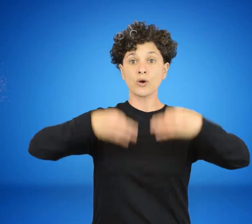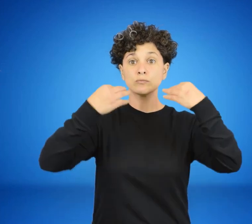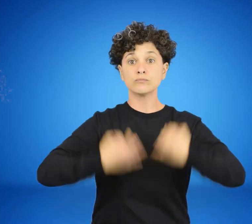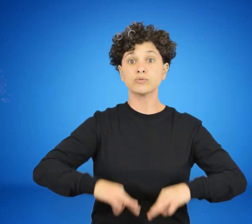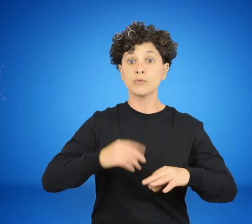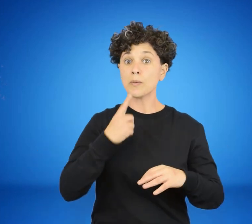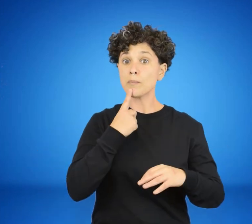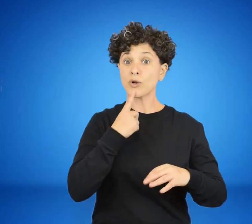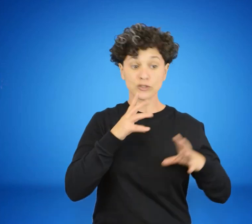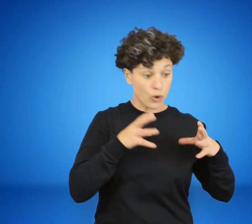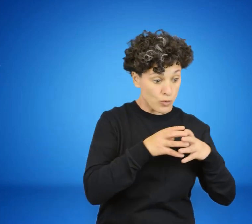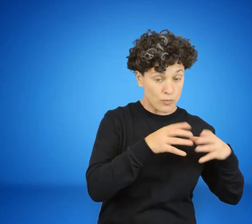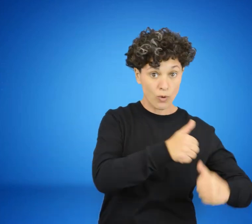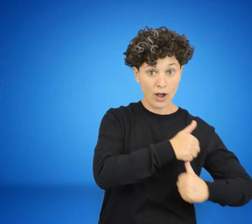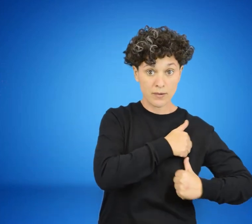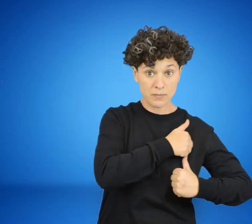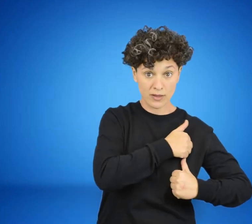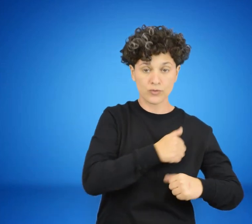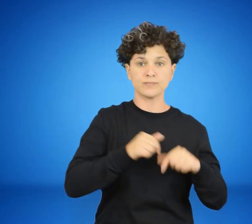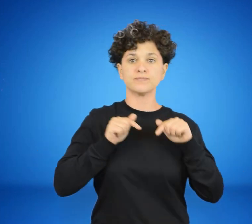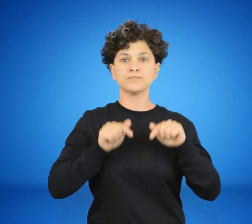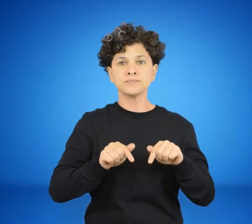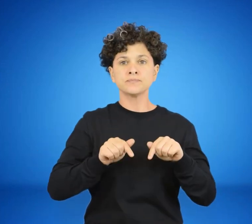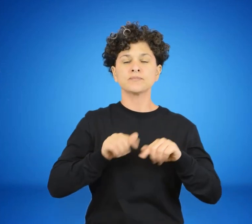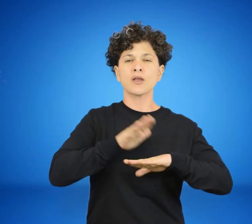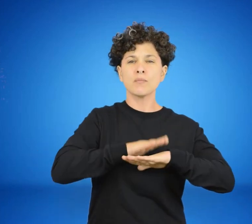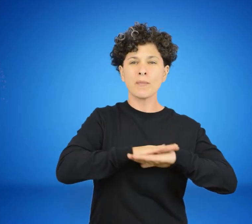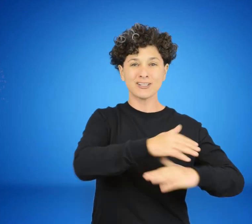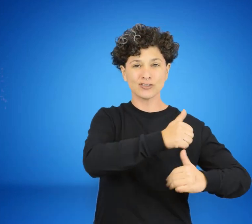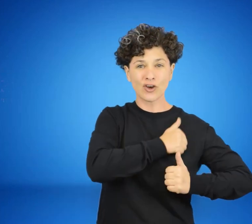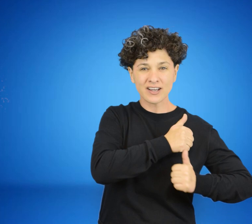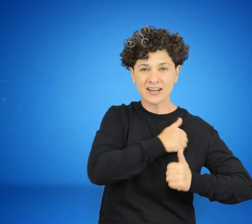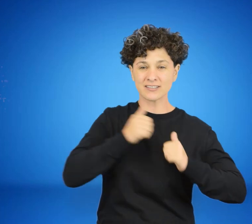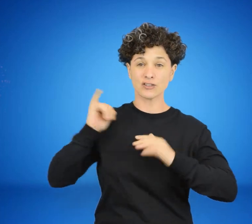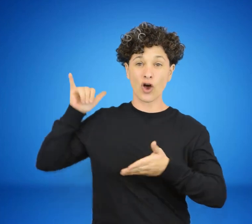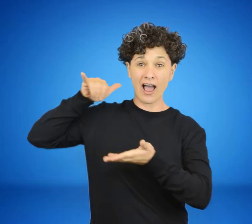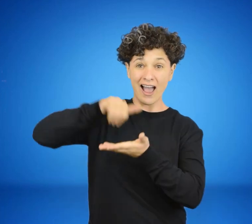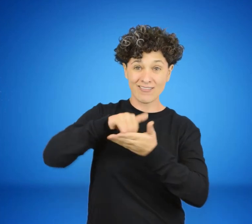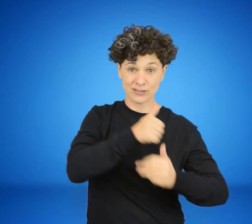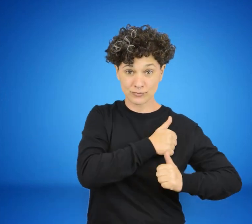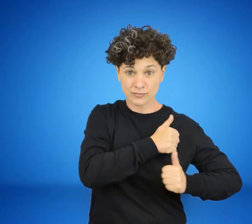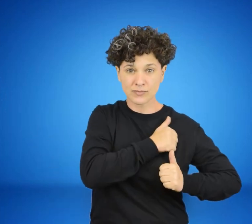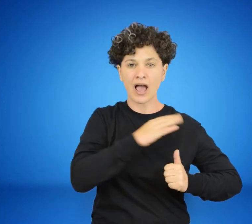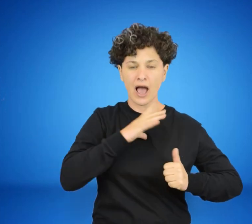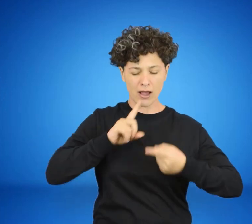la consolidación política de las fuerzas armadas entre tanto el ejército y la Aviación